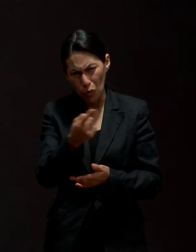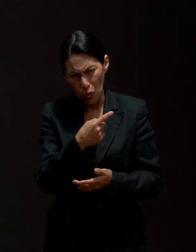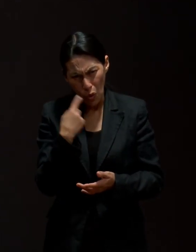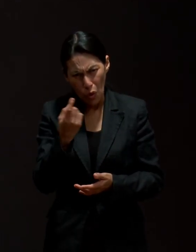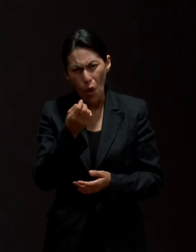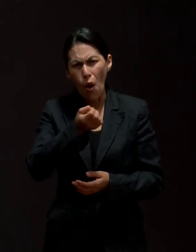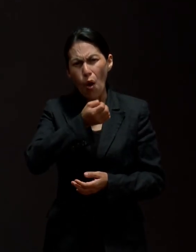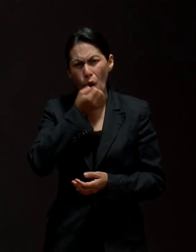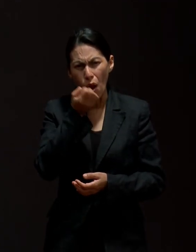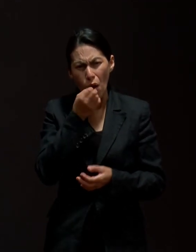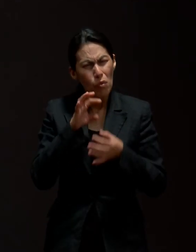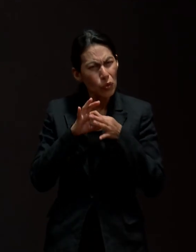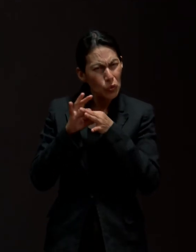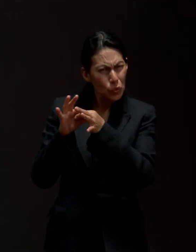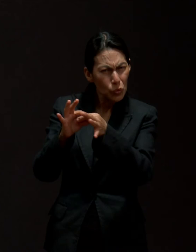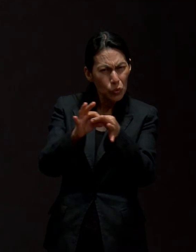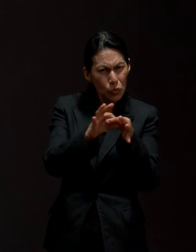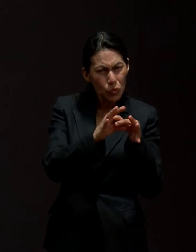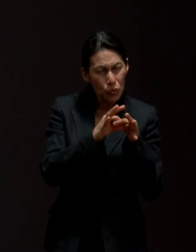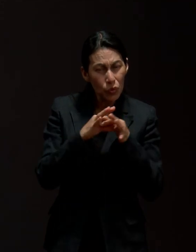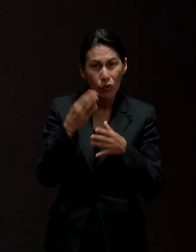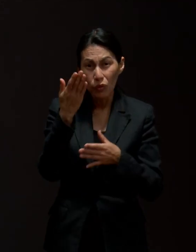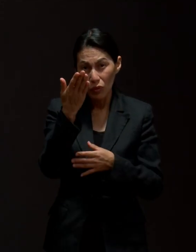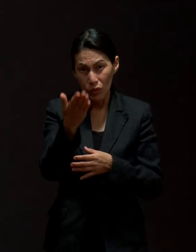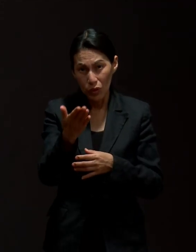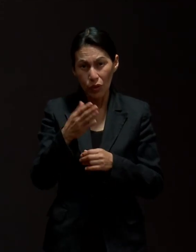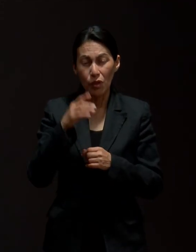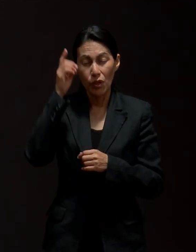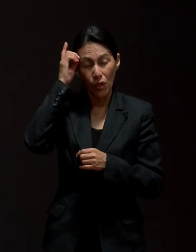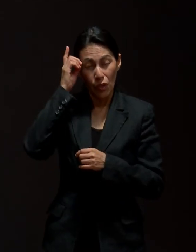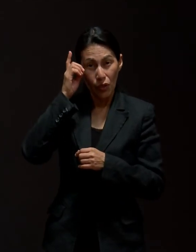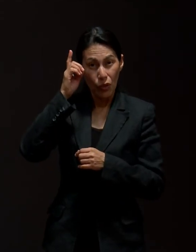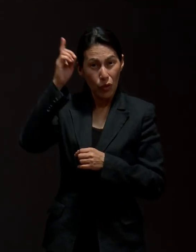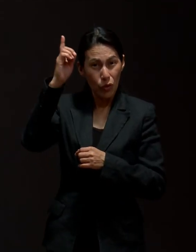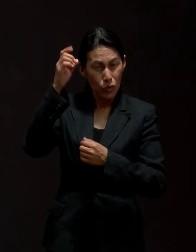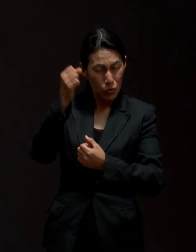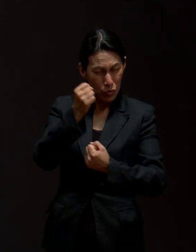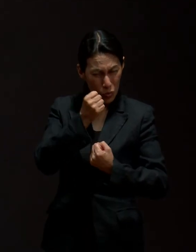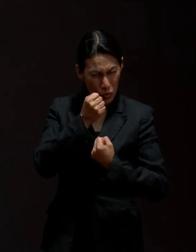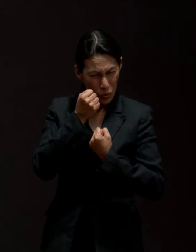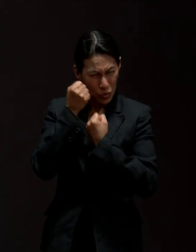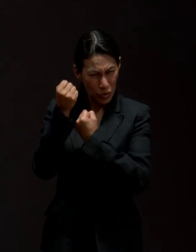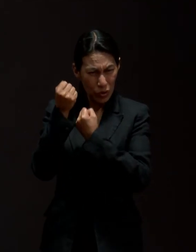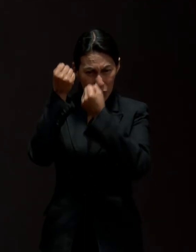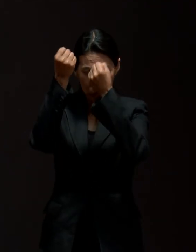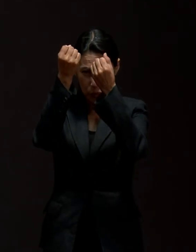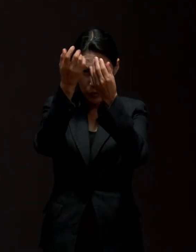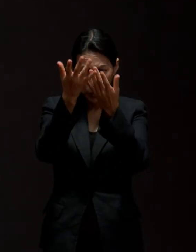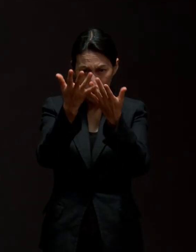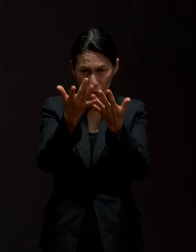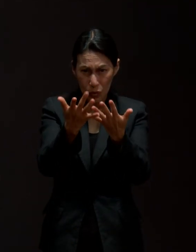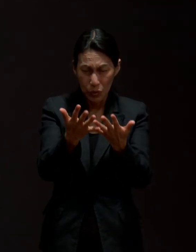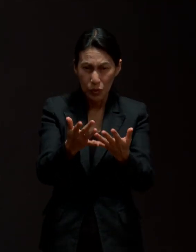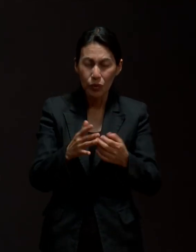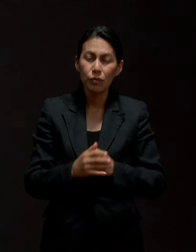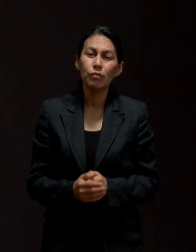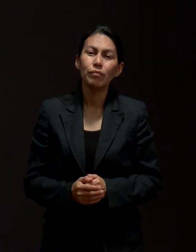Y contigo nos unimos a orar por él para que Dios manifieste su presencia allí